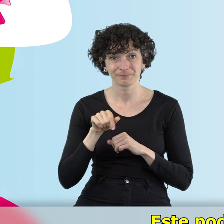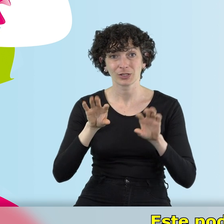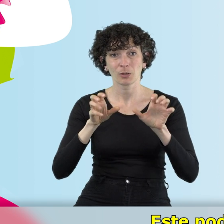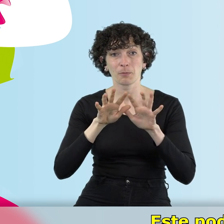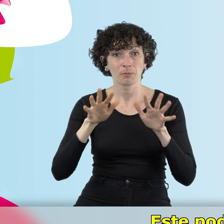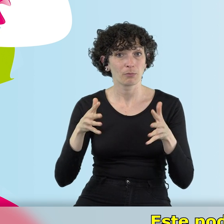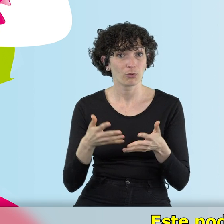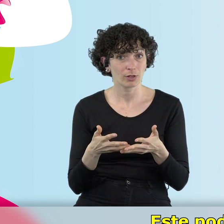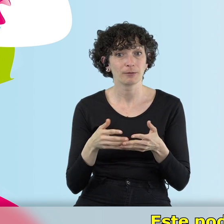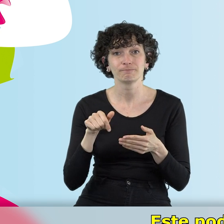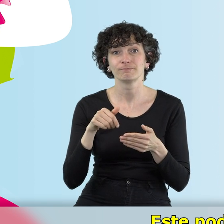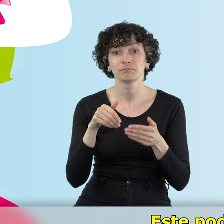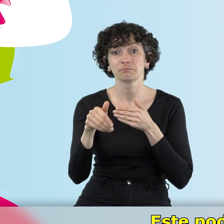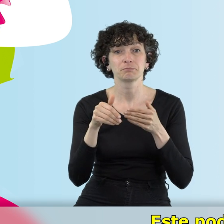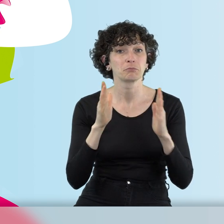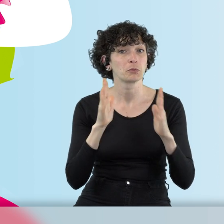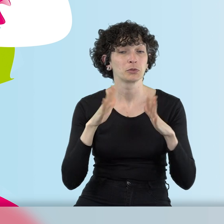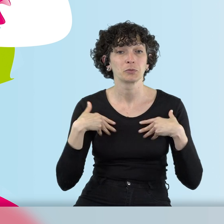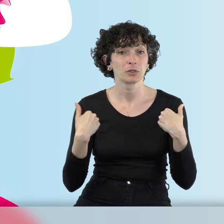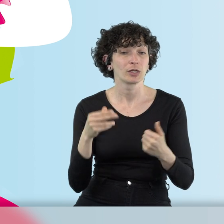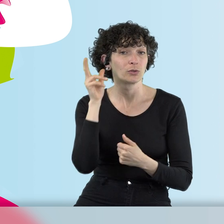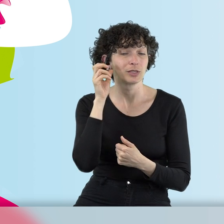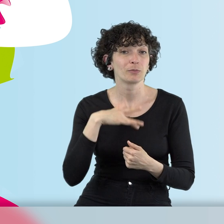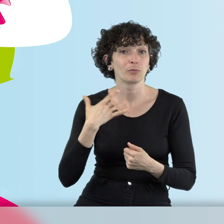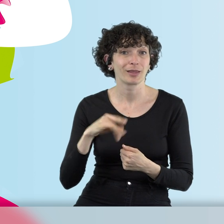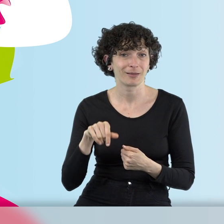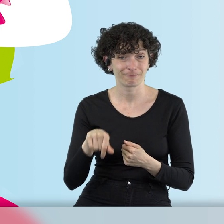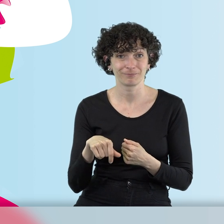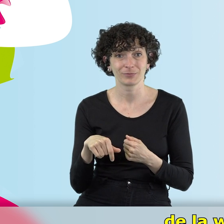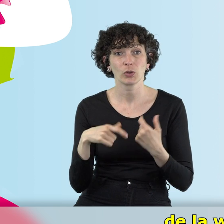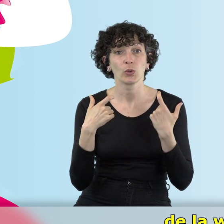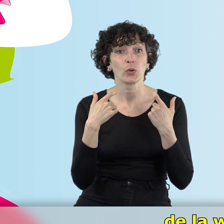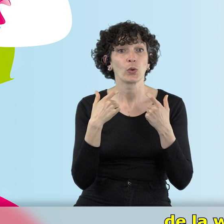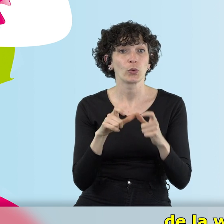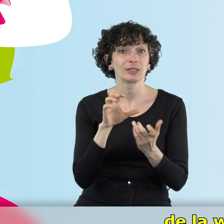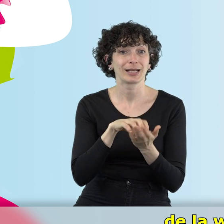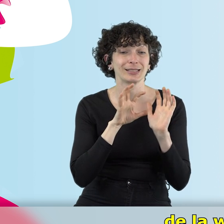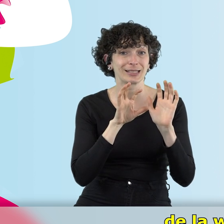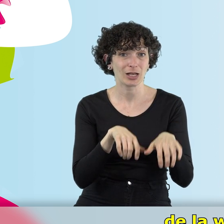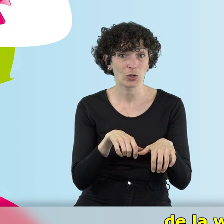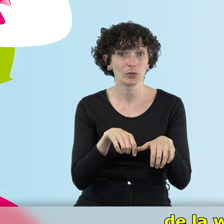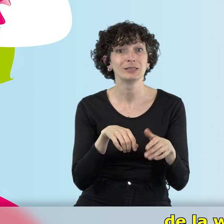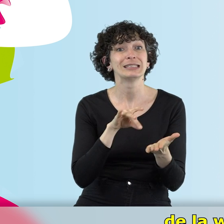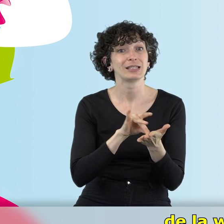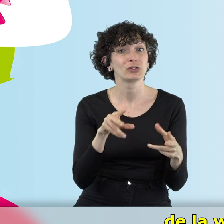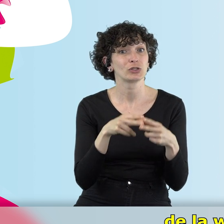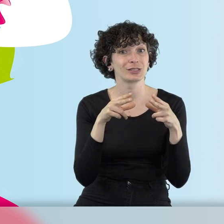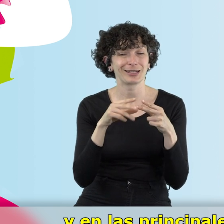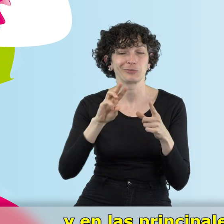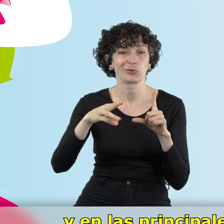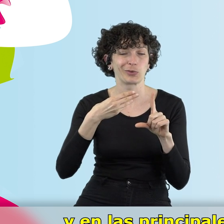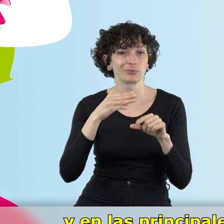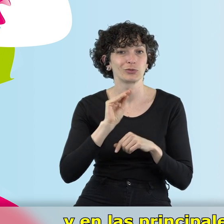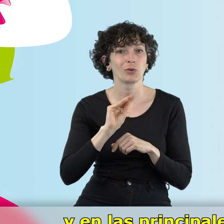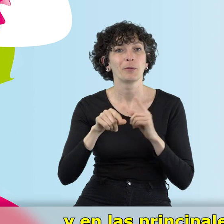Este podcast lo podrás escuchar cuando quieras en el apartado de servicios sociales de la web de la Junta de Castilla y León